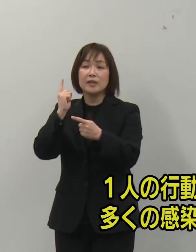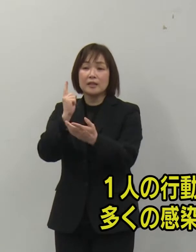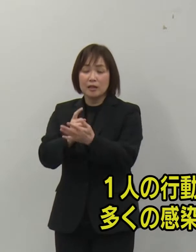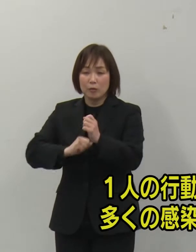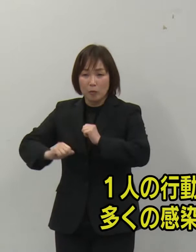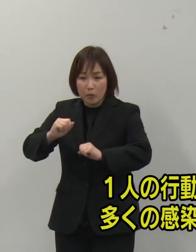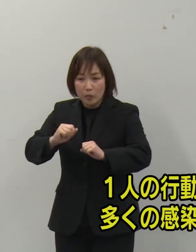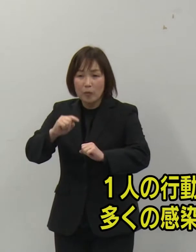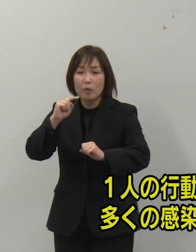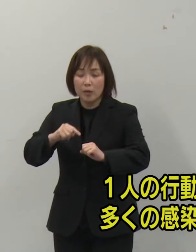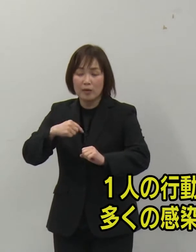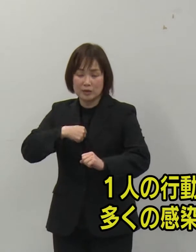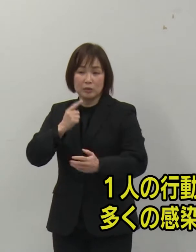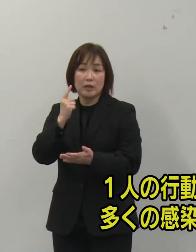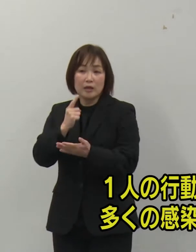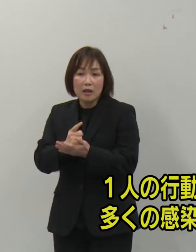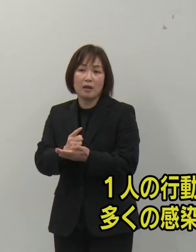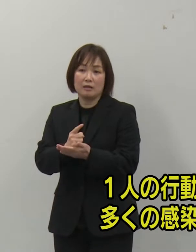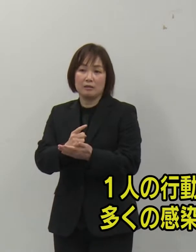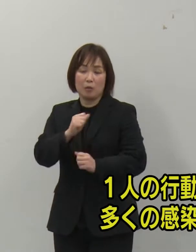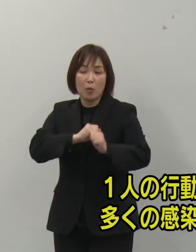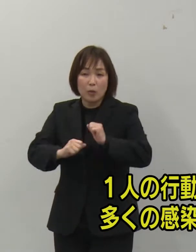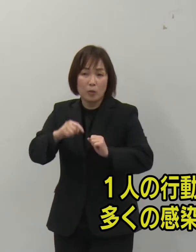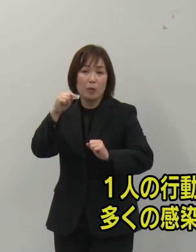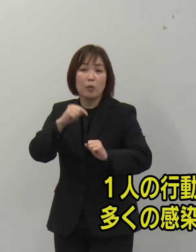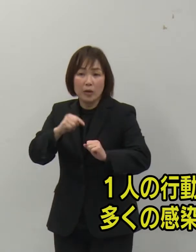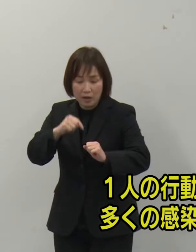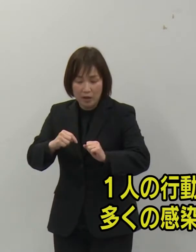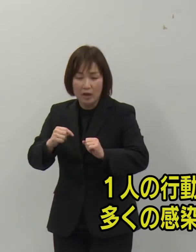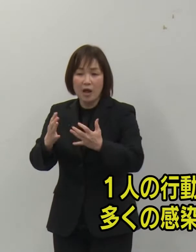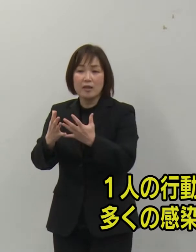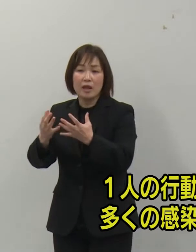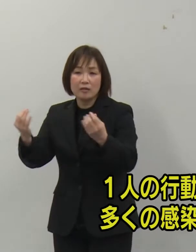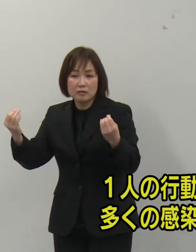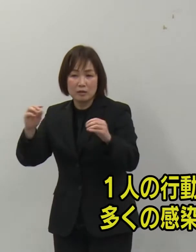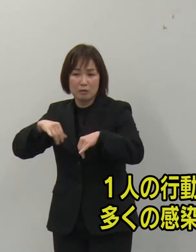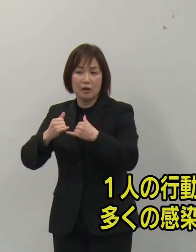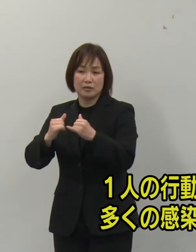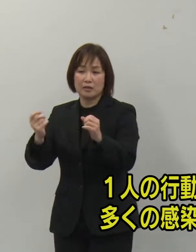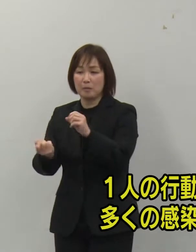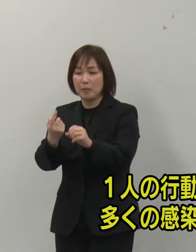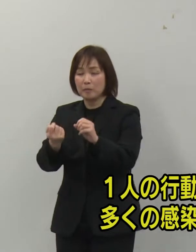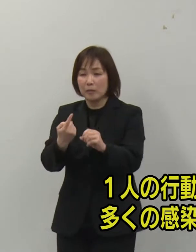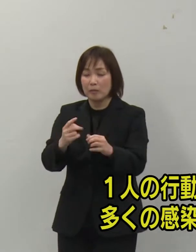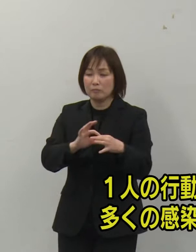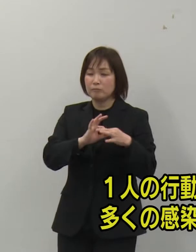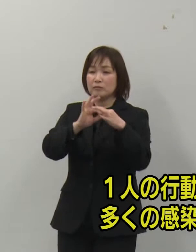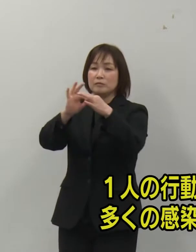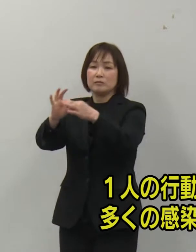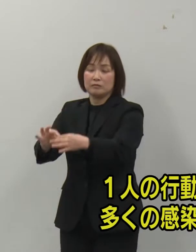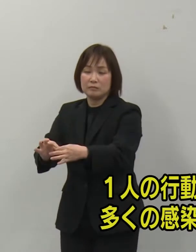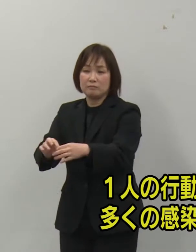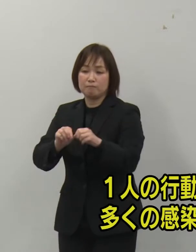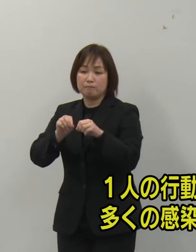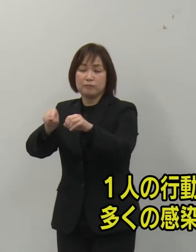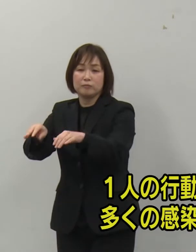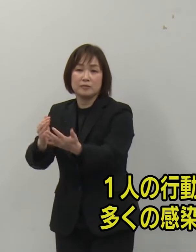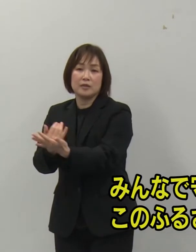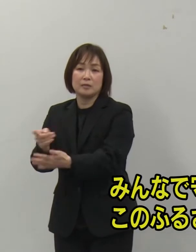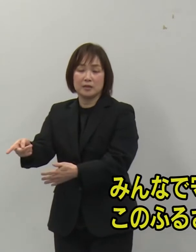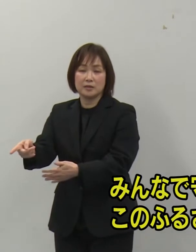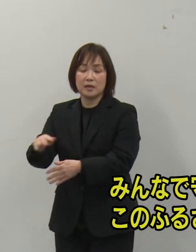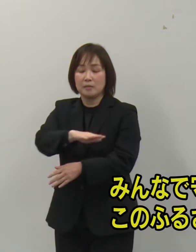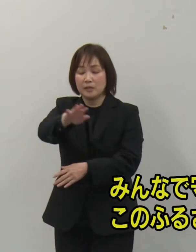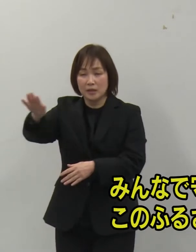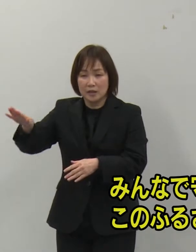が、自分だけはという行動が多くの感染者を生むことにつながっていきます。み